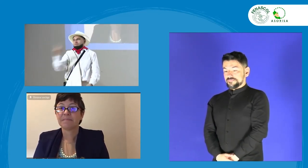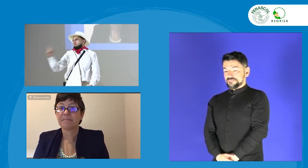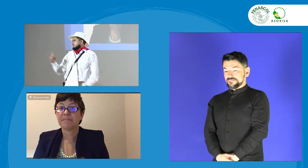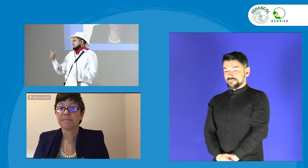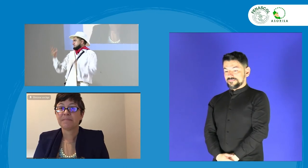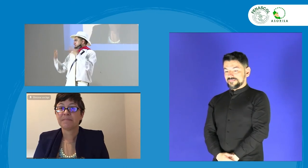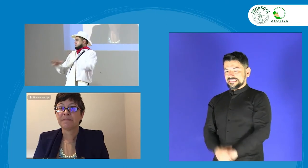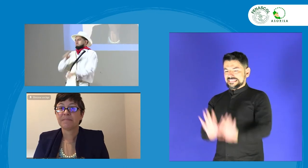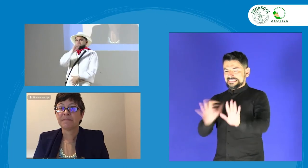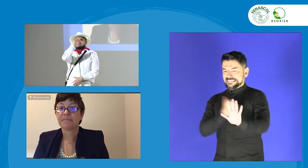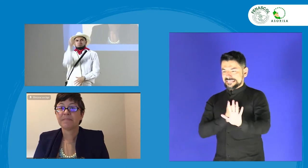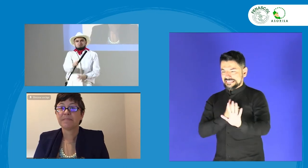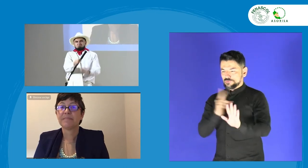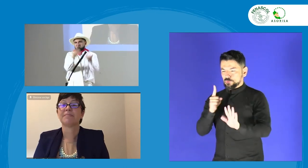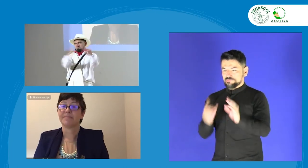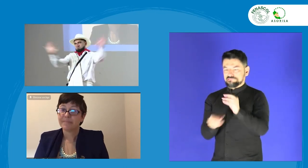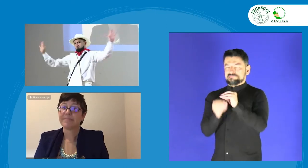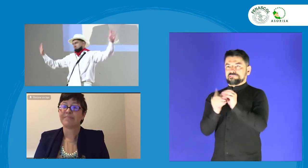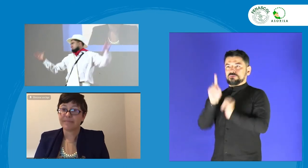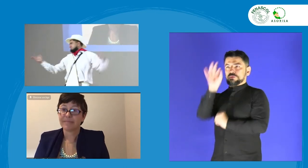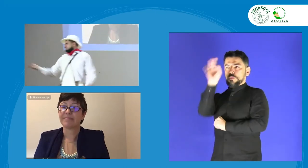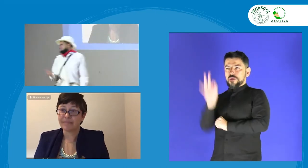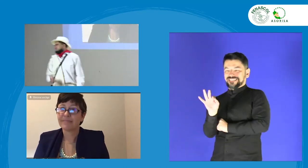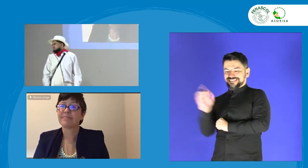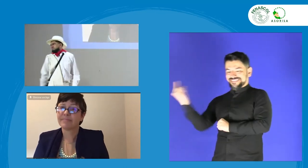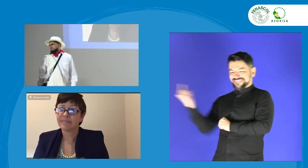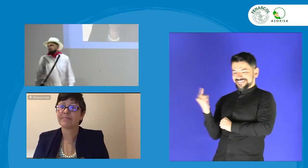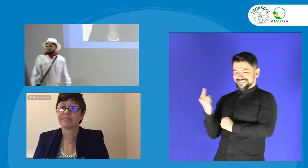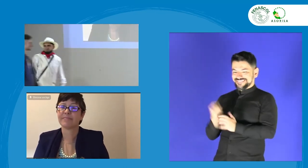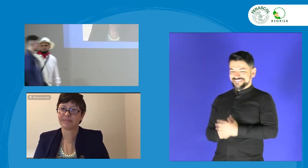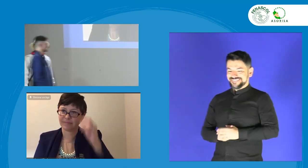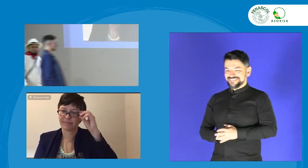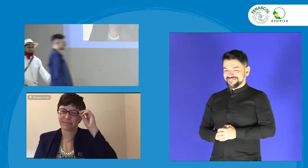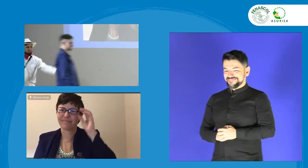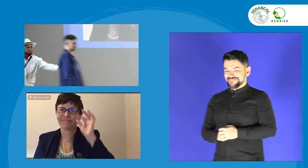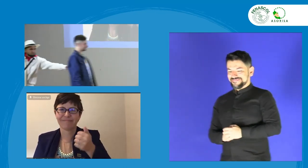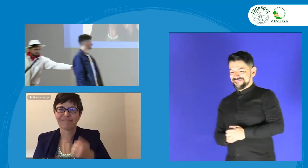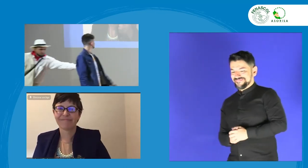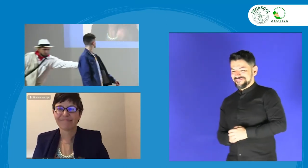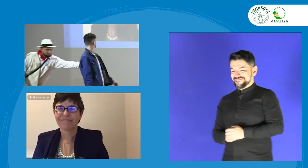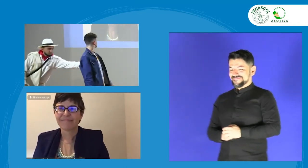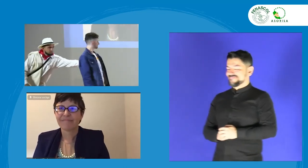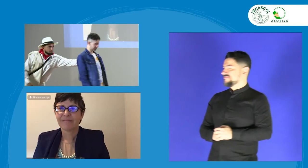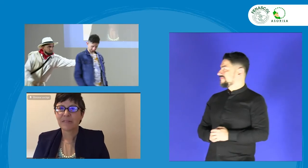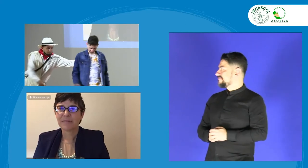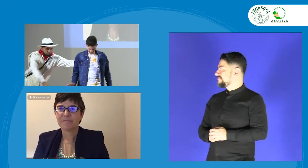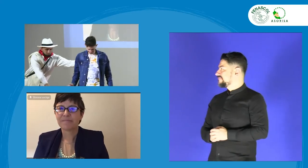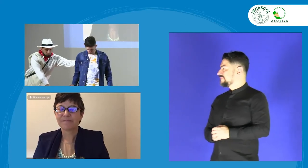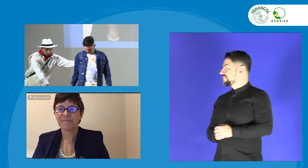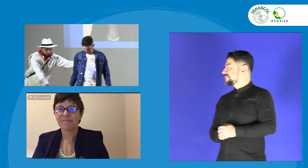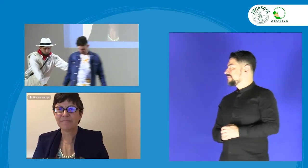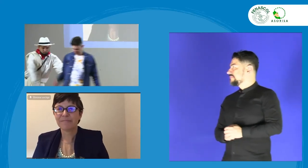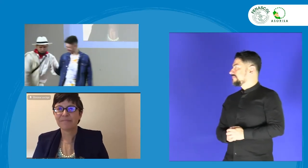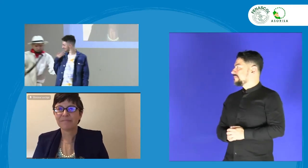Ok, entonces tenemos la última intervención y ya daríamos finalizada en la sesión de preguntas.